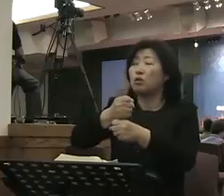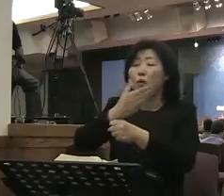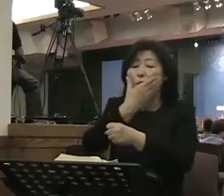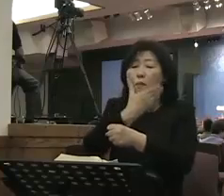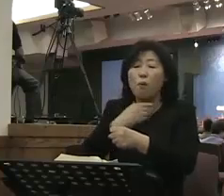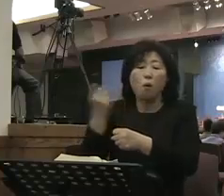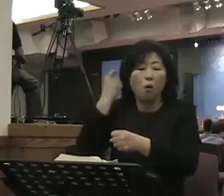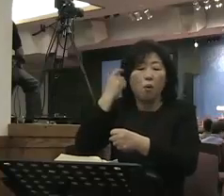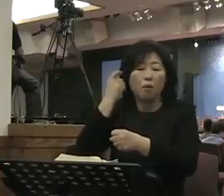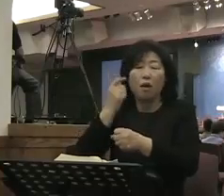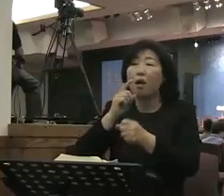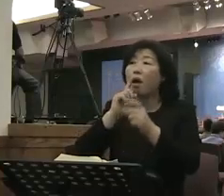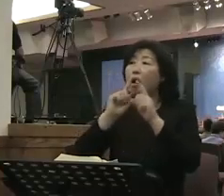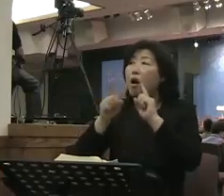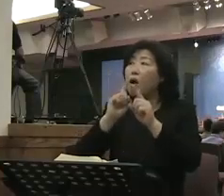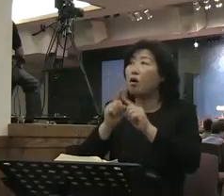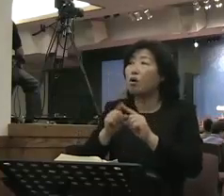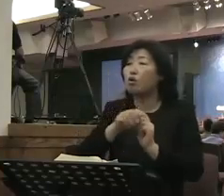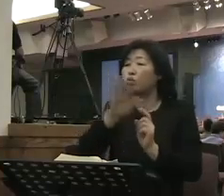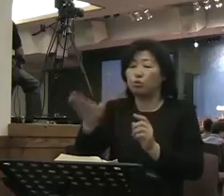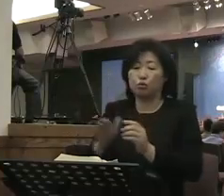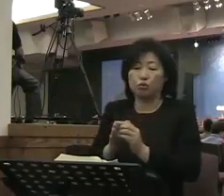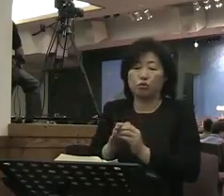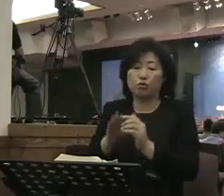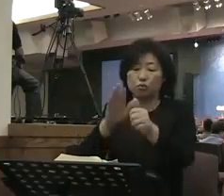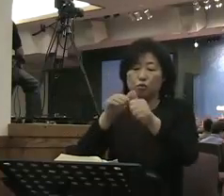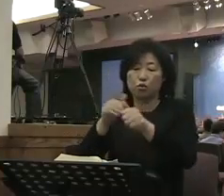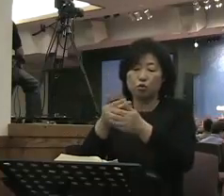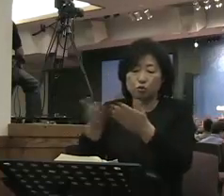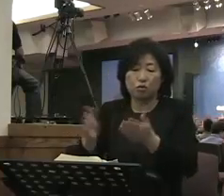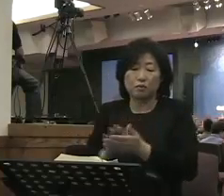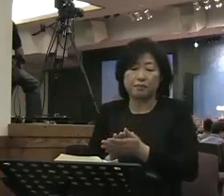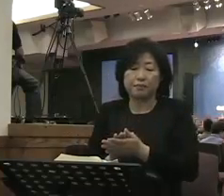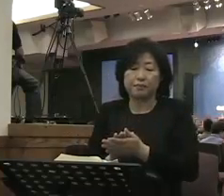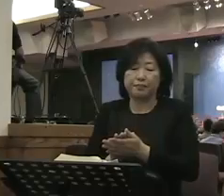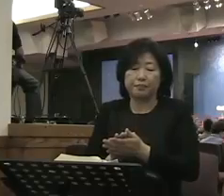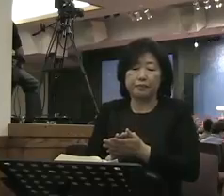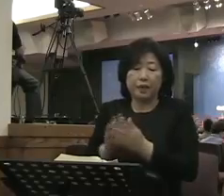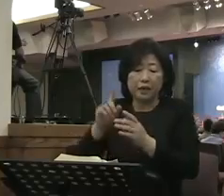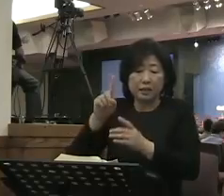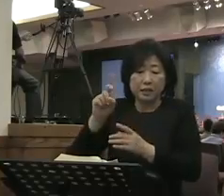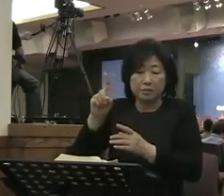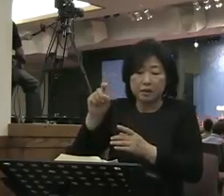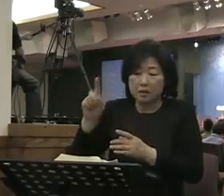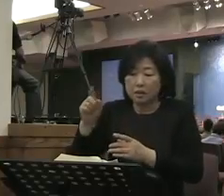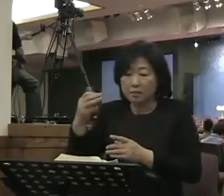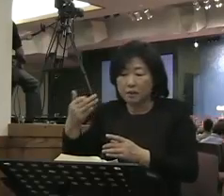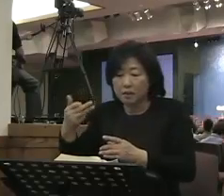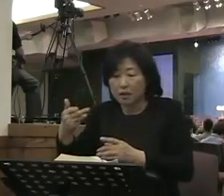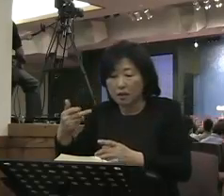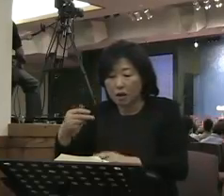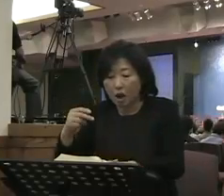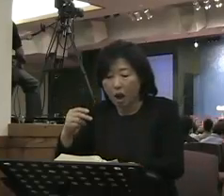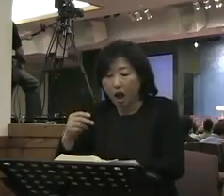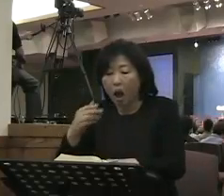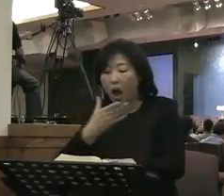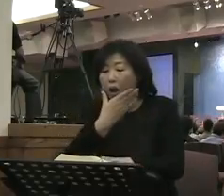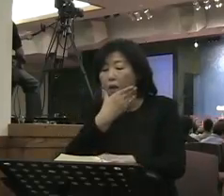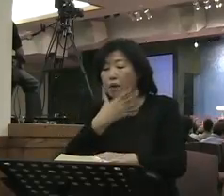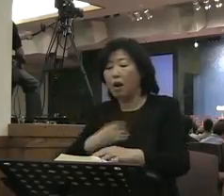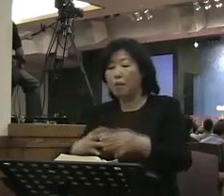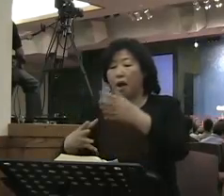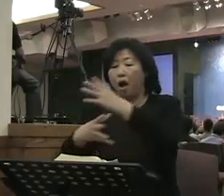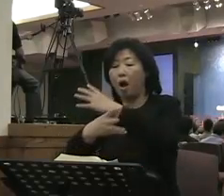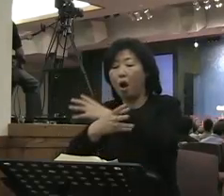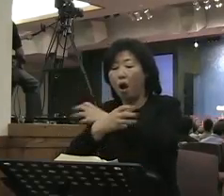복음의 언어로 우리를 불러주신다는 겁니다. 11장이 12장 아브라함의 언약의